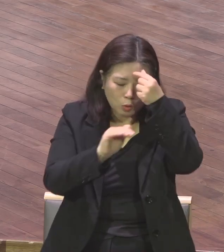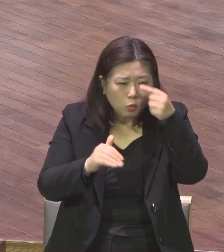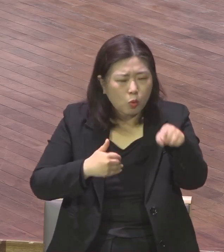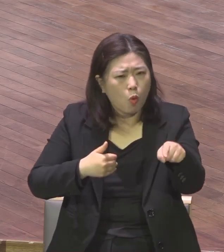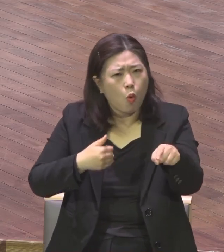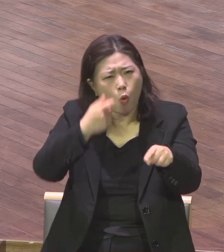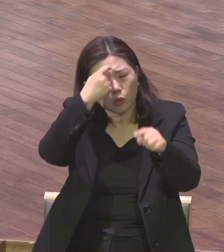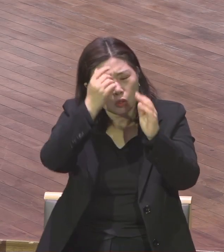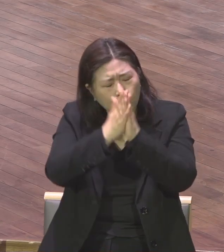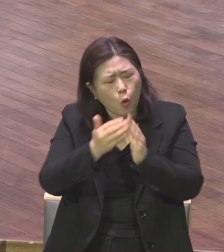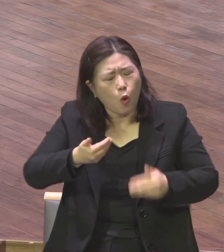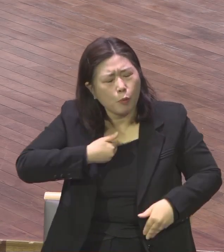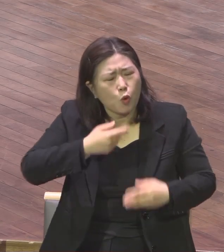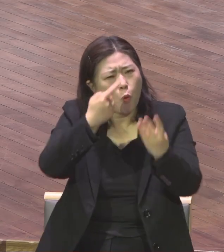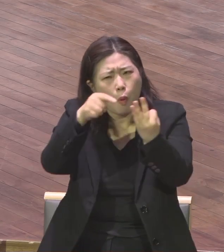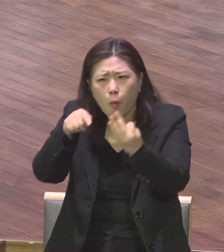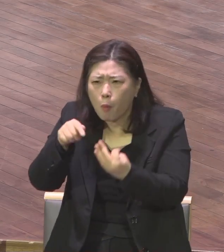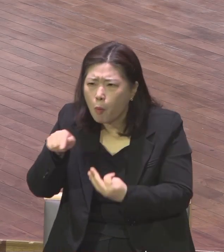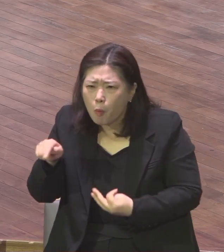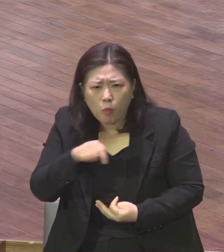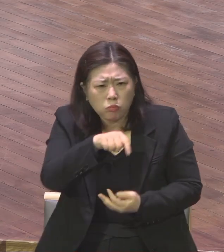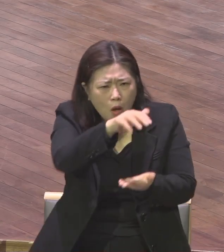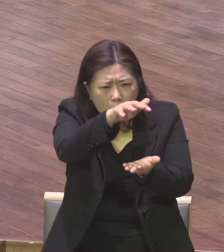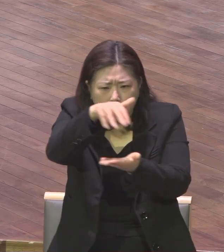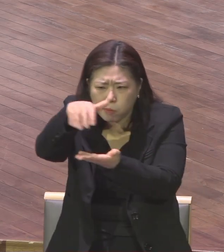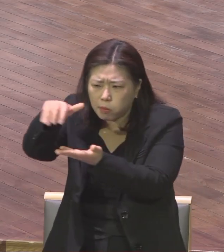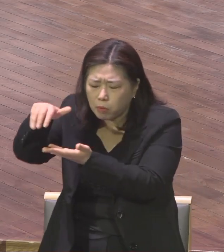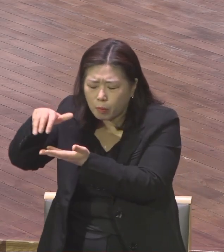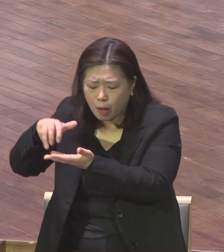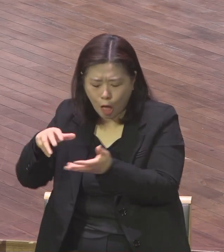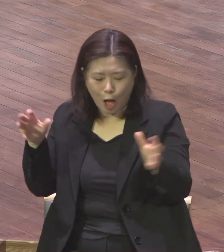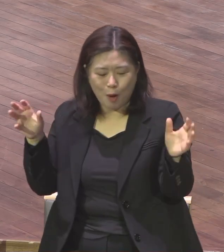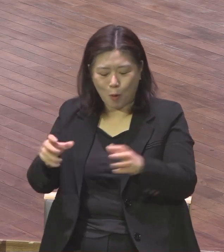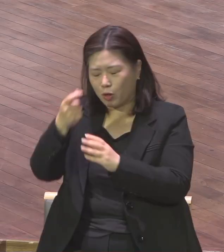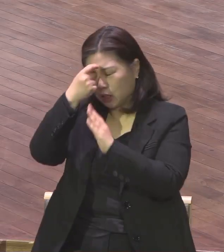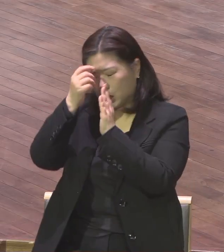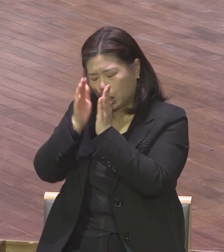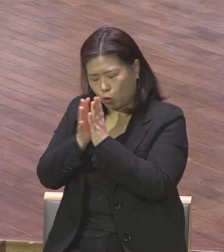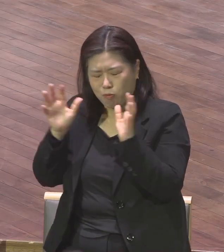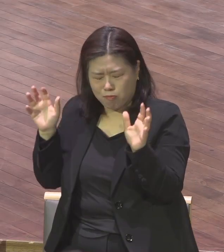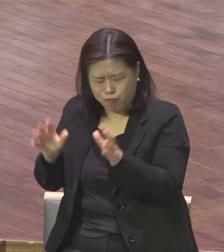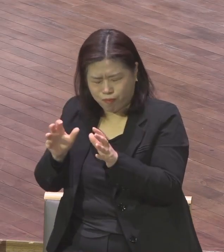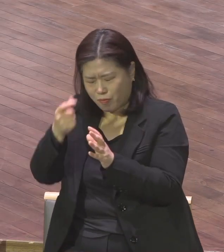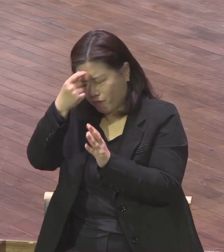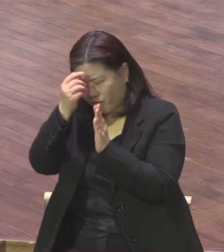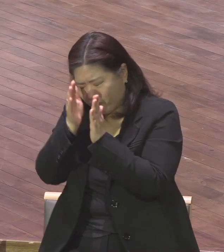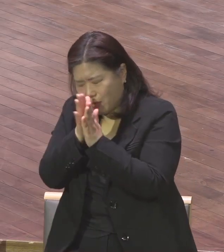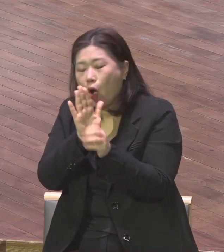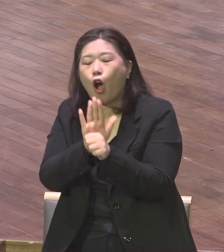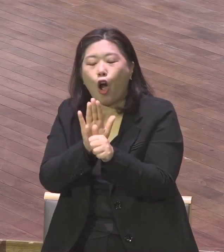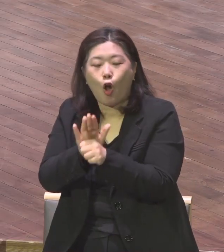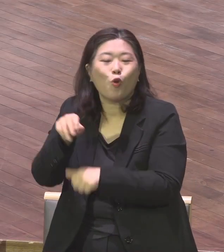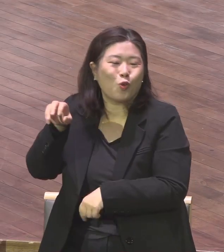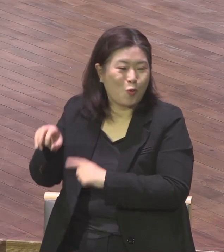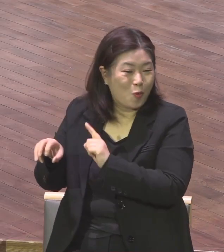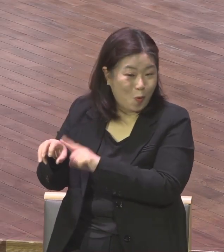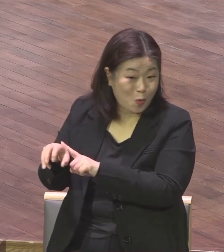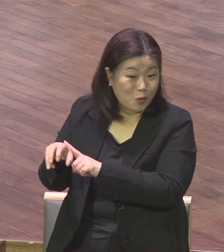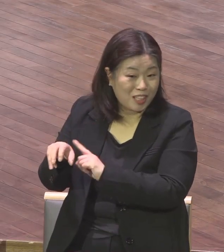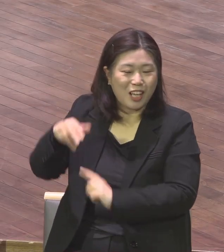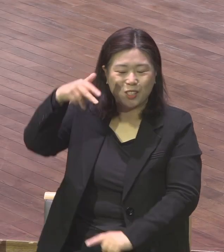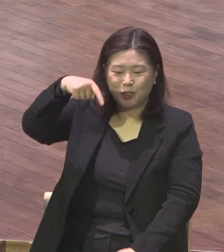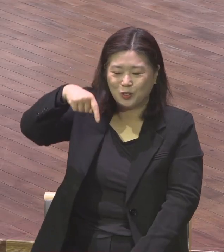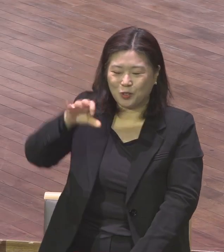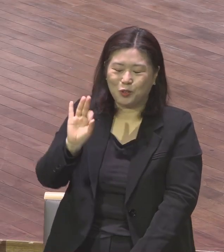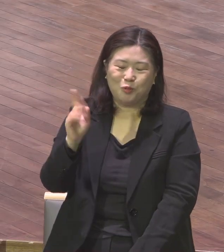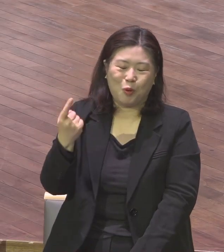기도해 주는 정보 기도국, 뭐 최고로 하나님이 관심 가지겠죠. 온 성도들의 어려움과